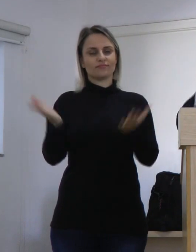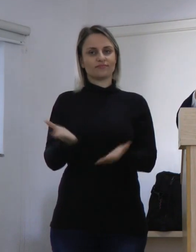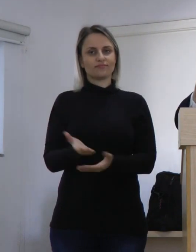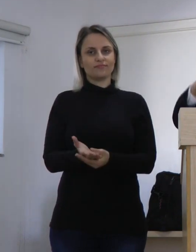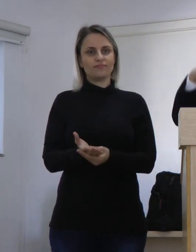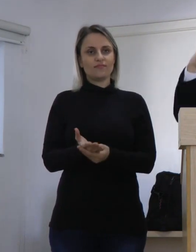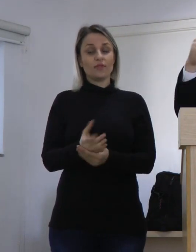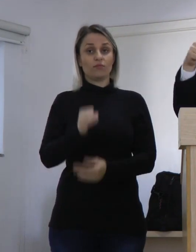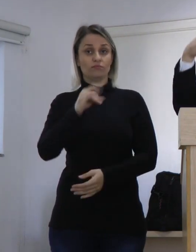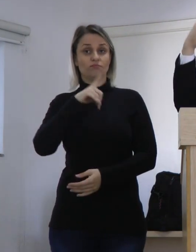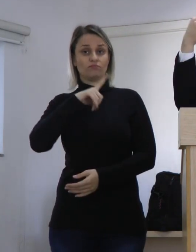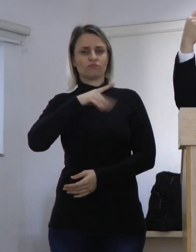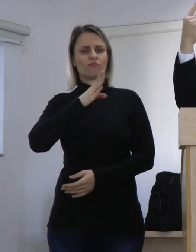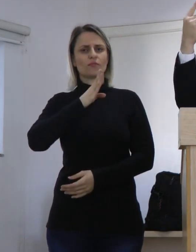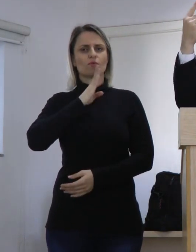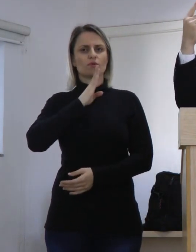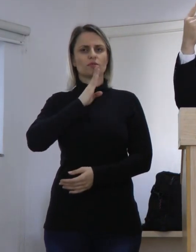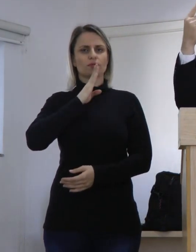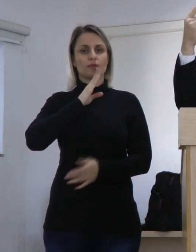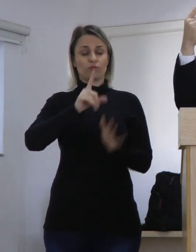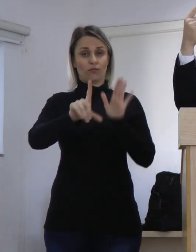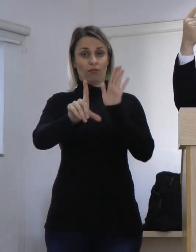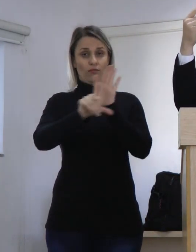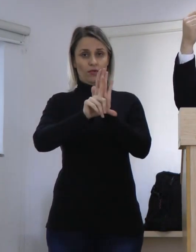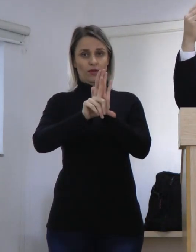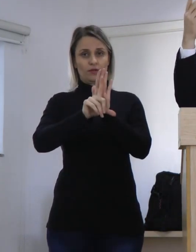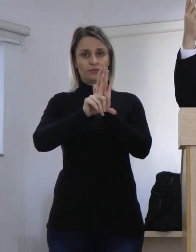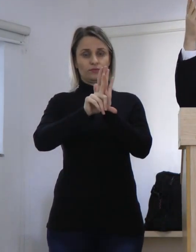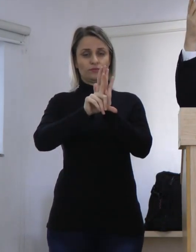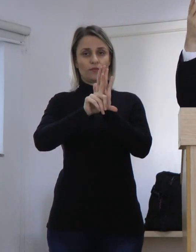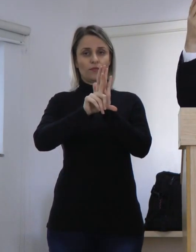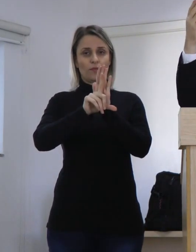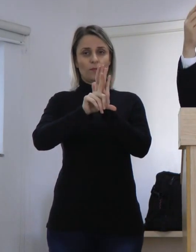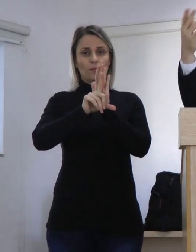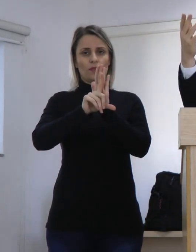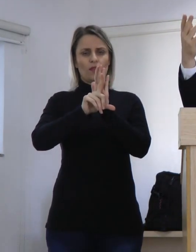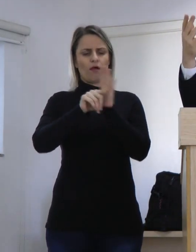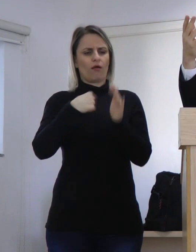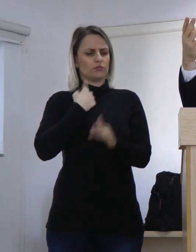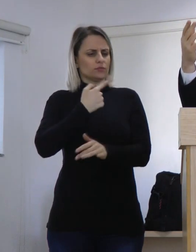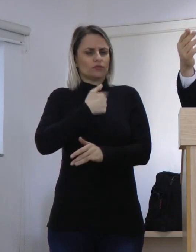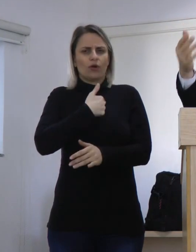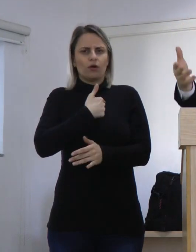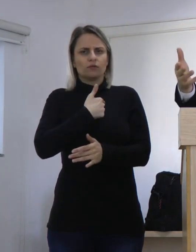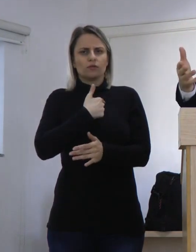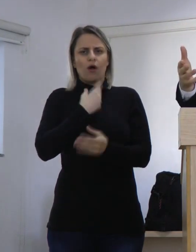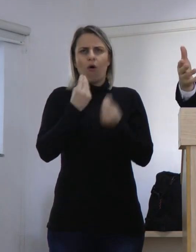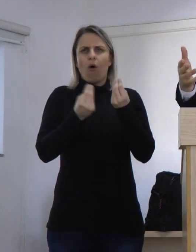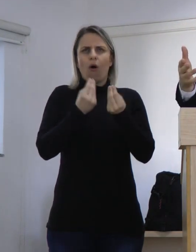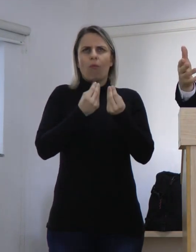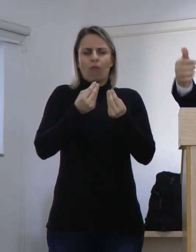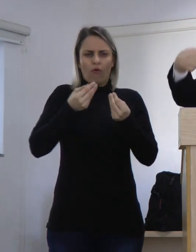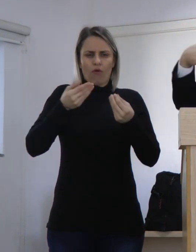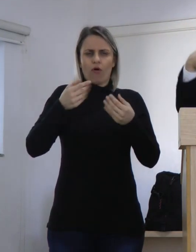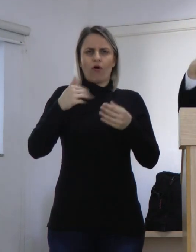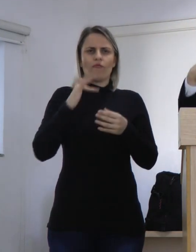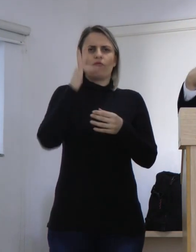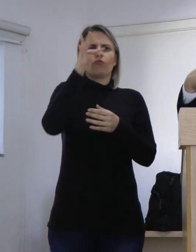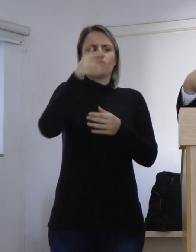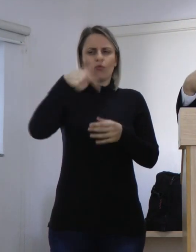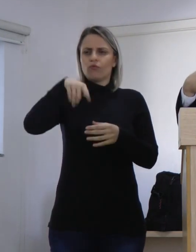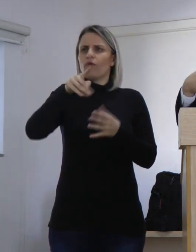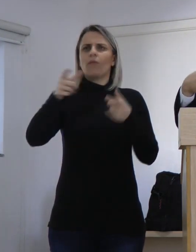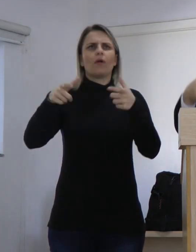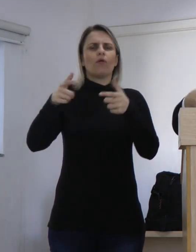Então, com conhecimento das leis que regem o universo, quem somos nós? De onde viemos? Para onde vamos? Por que